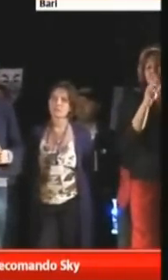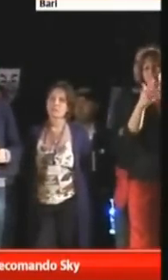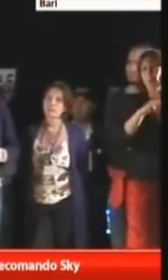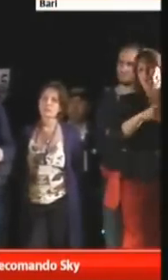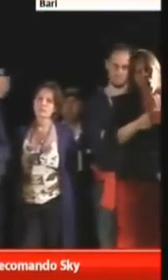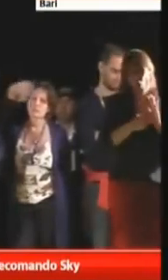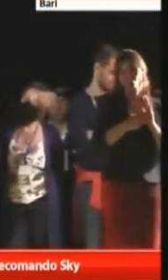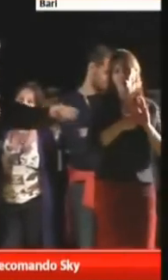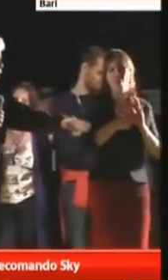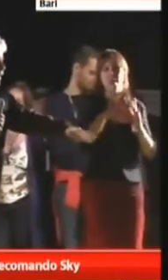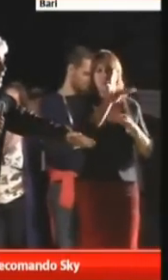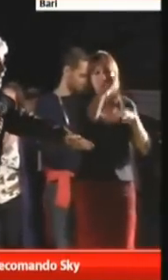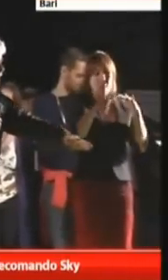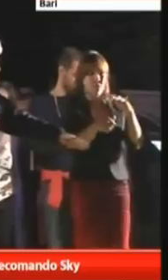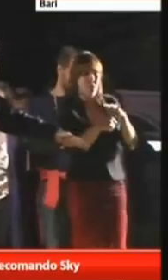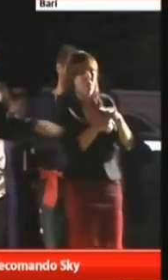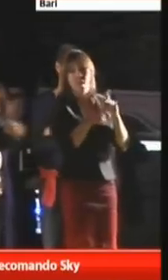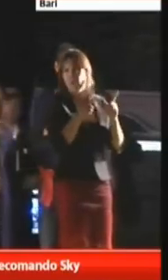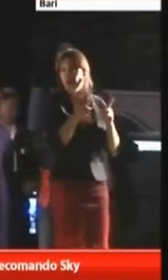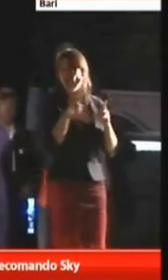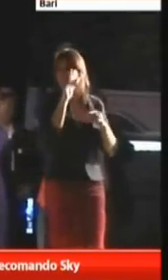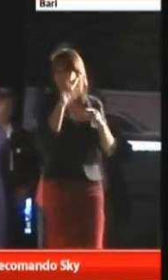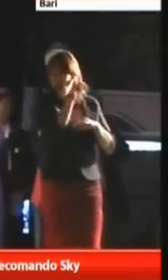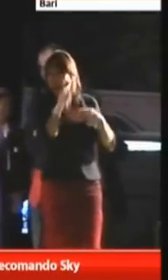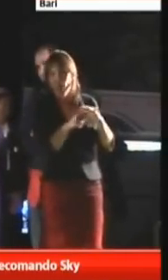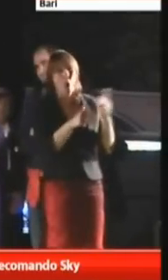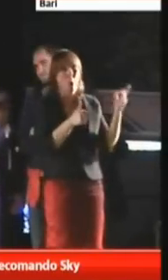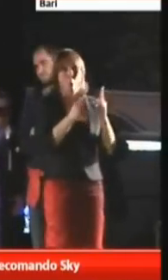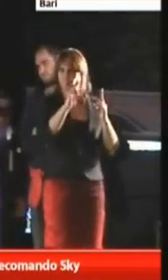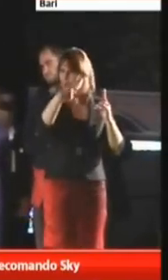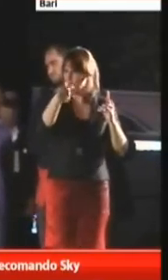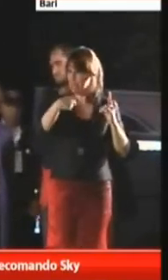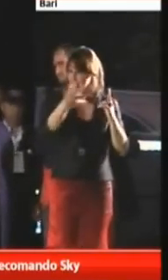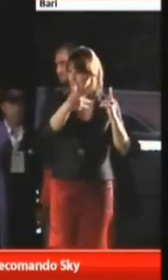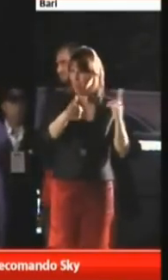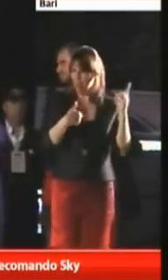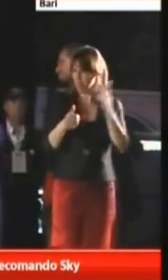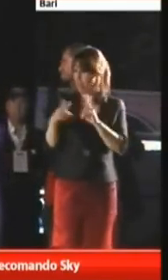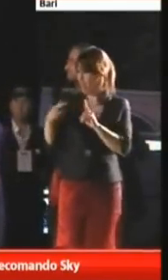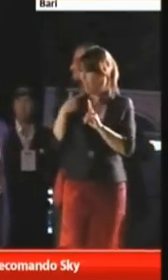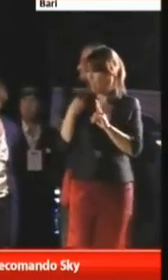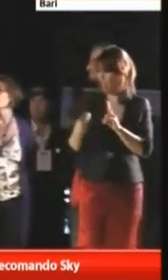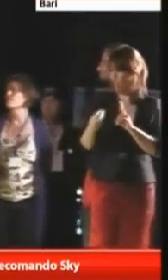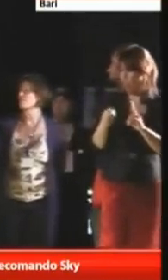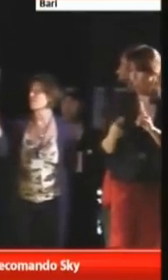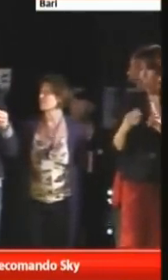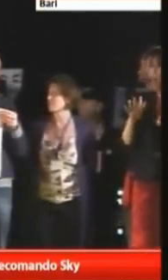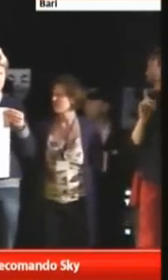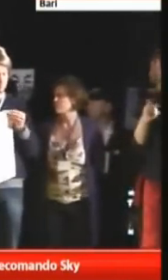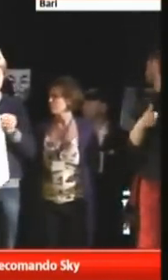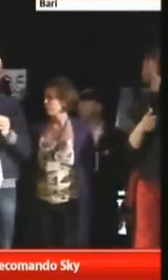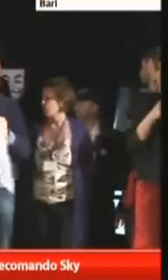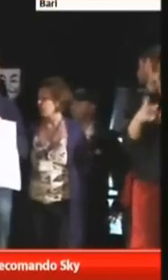neanche farlo perché non è il tuo. E allora è arrivato Obama e ha detto: aspetta un po', cosa stai facendo, gioia? Qui dobbiamo